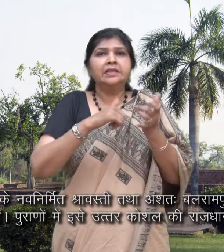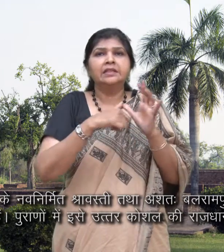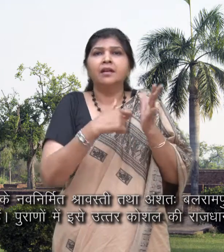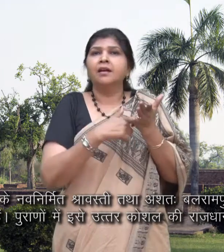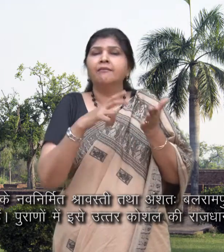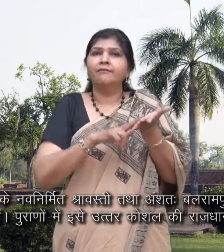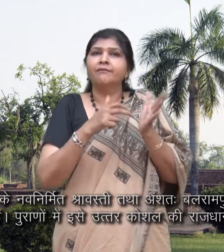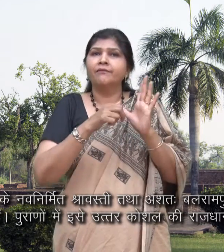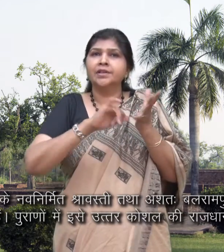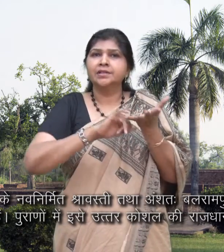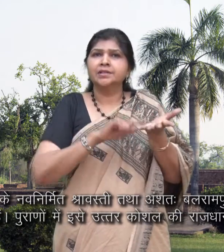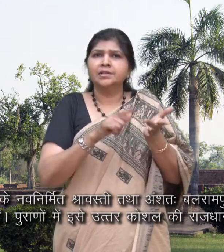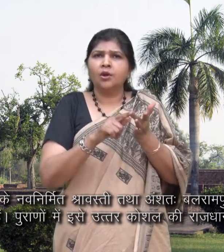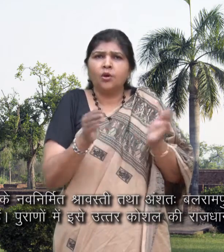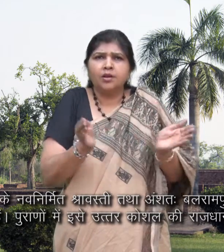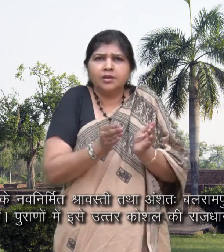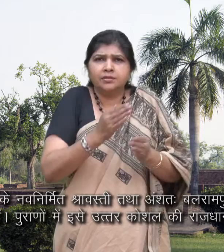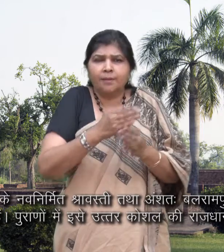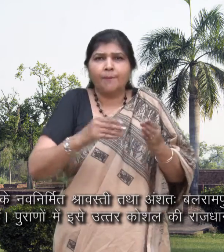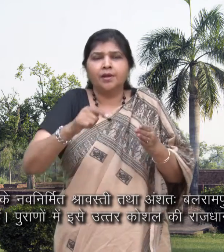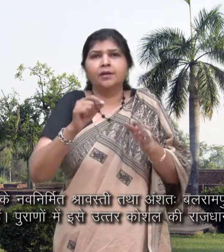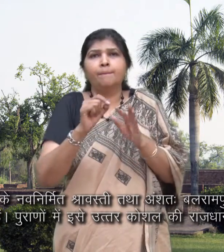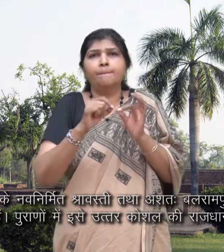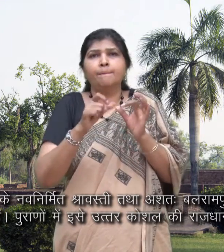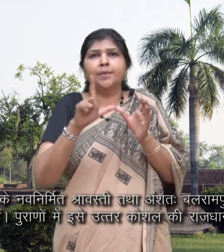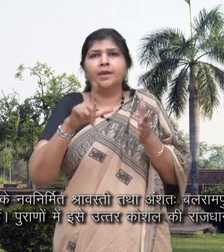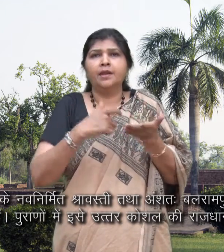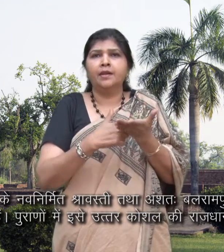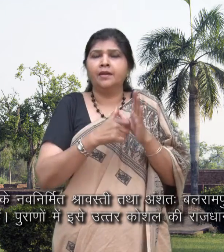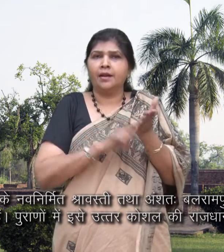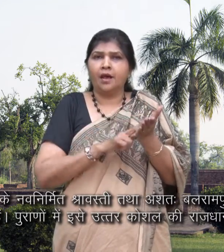तथा अंशतः बलरामपुर जनपद के अंतर्गत आते हैं।